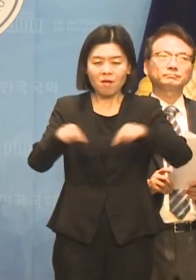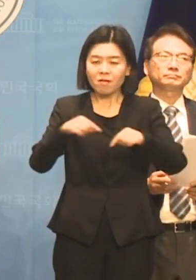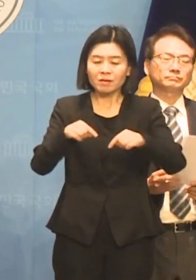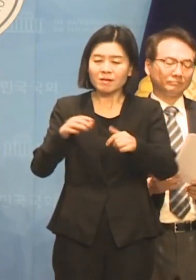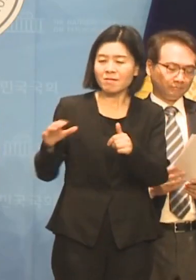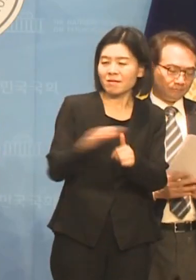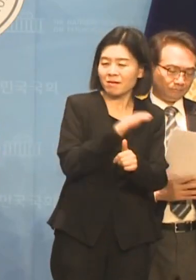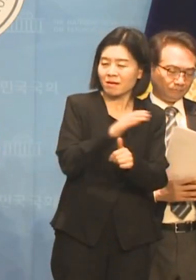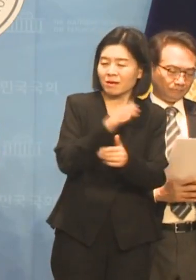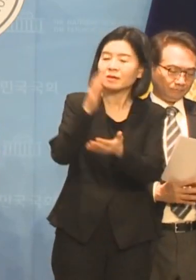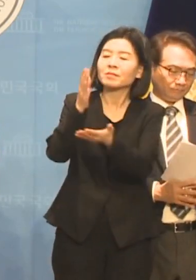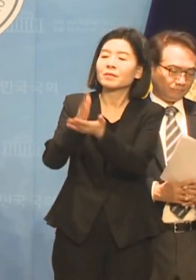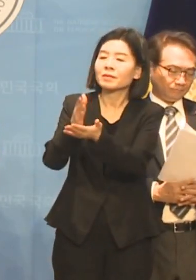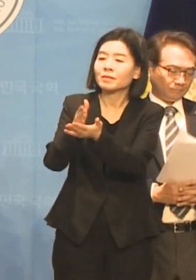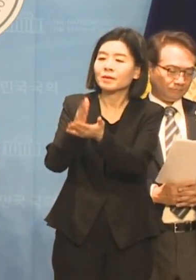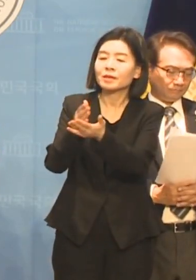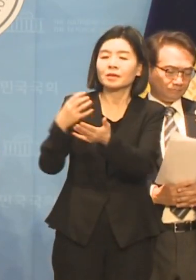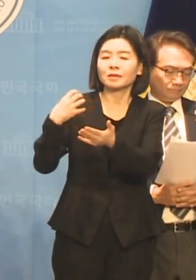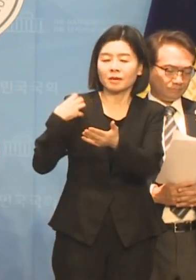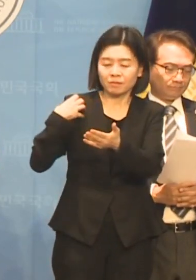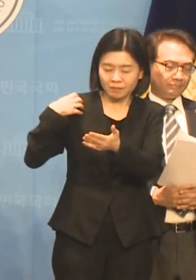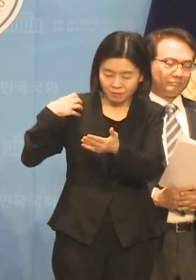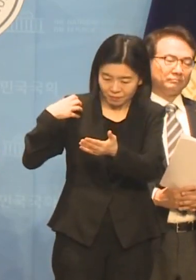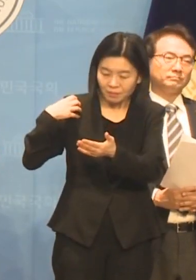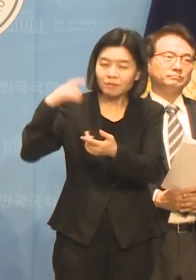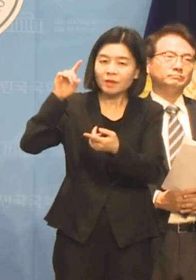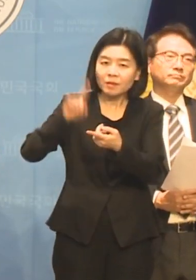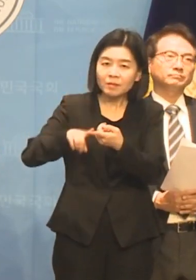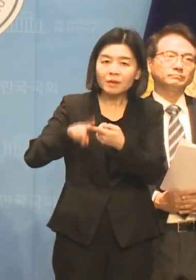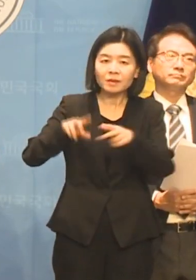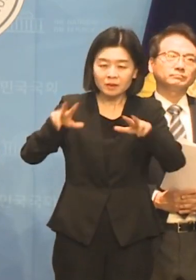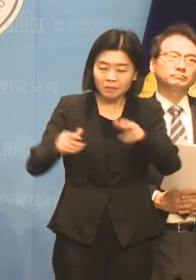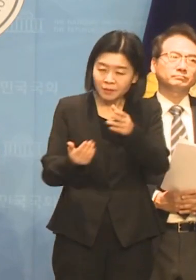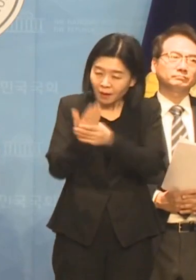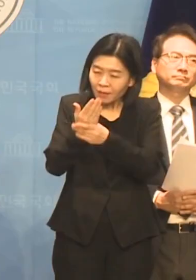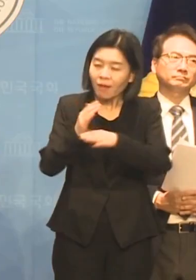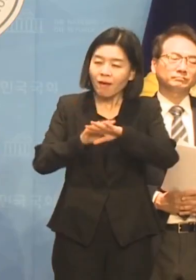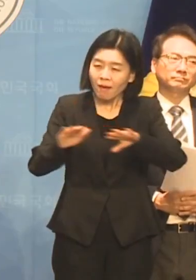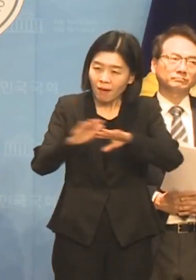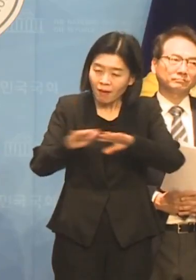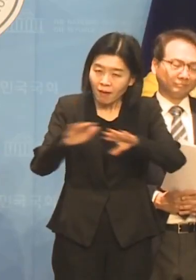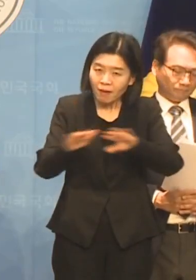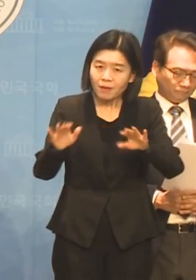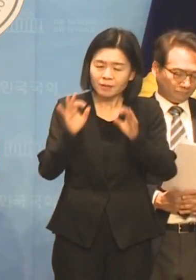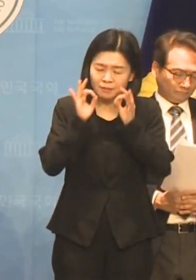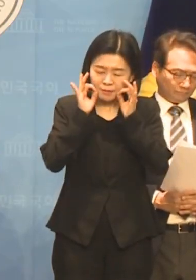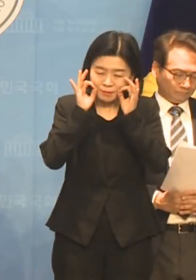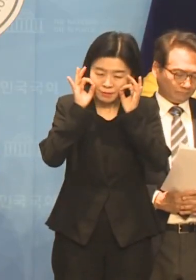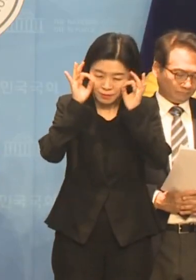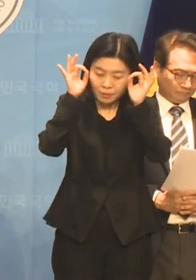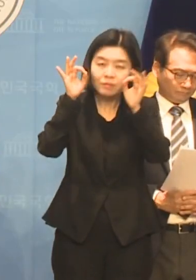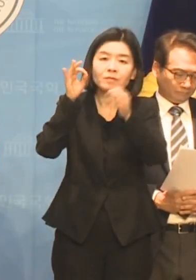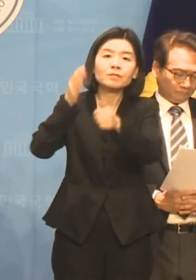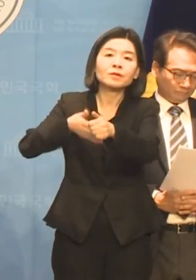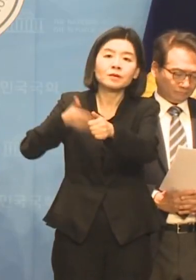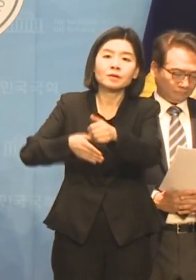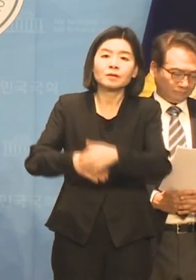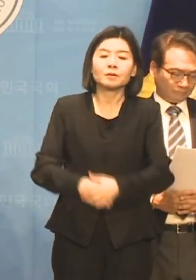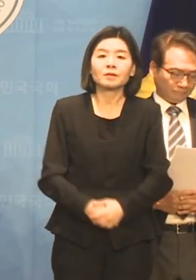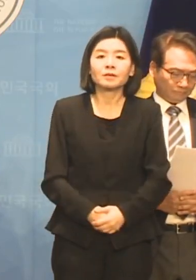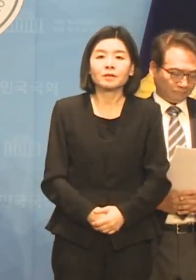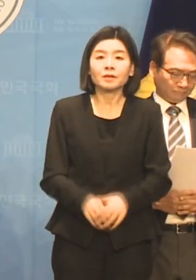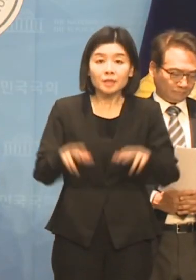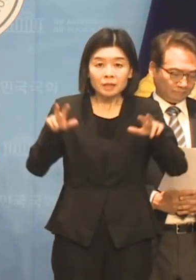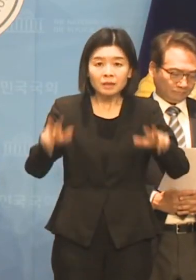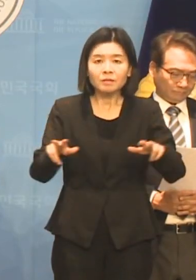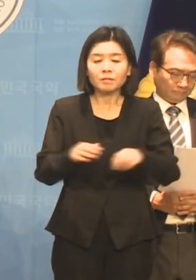공세를 멈추고 책임 있는 자세로 이번 사태 수습에 사력을 다하길 바랍니다.